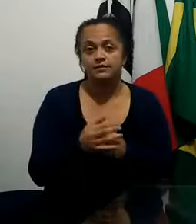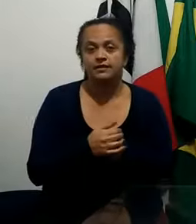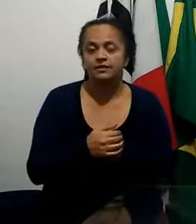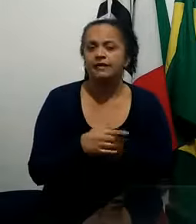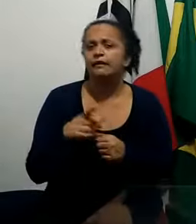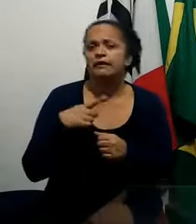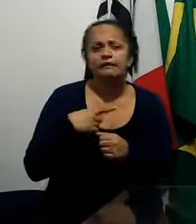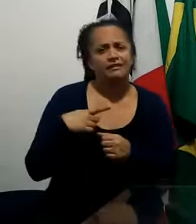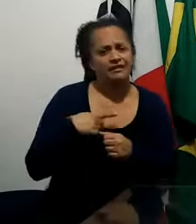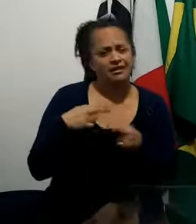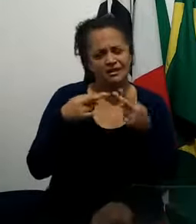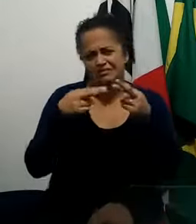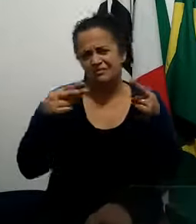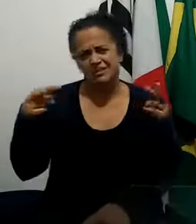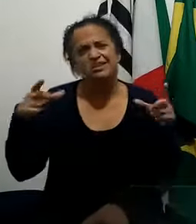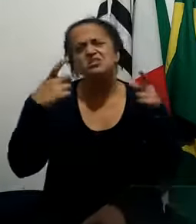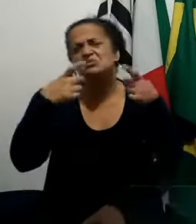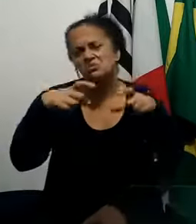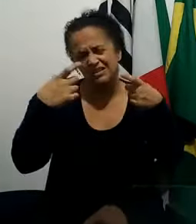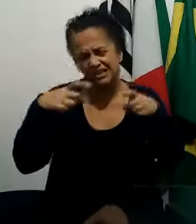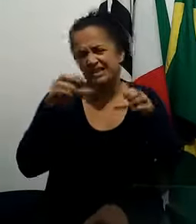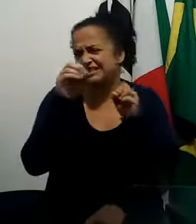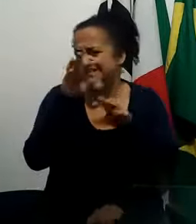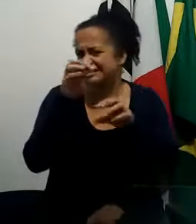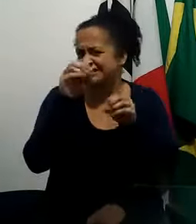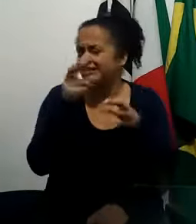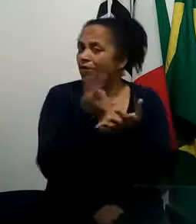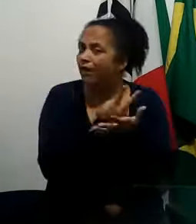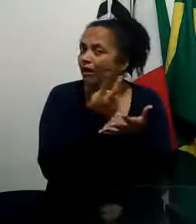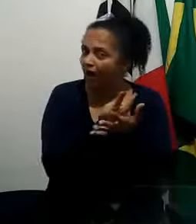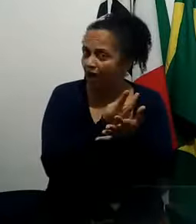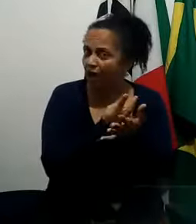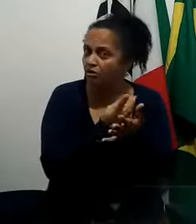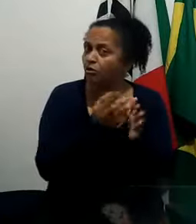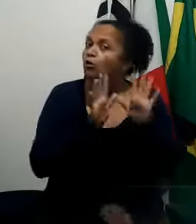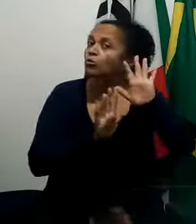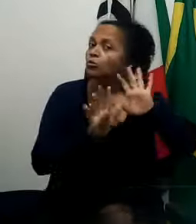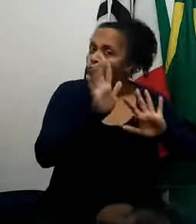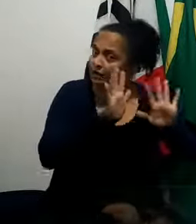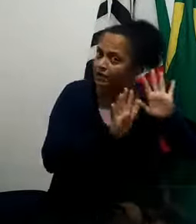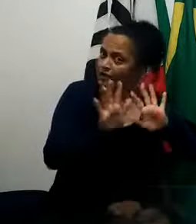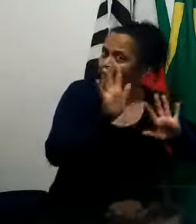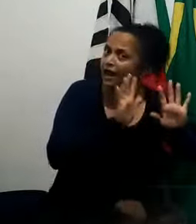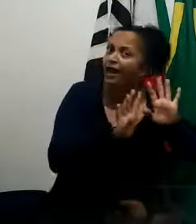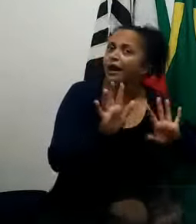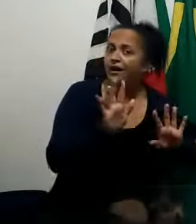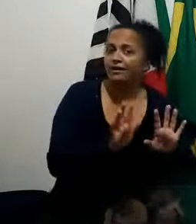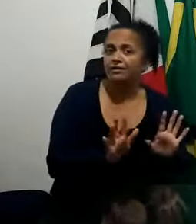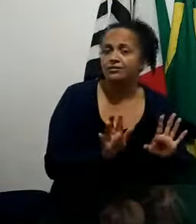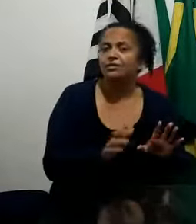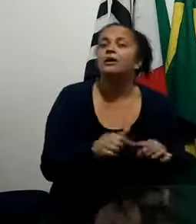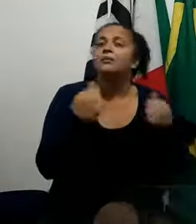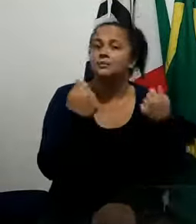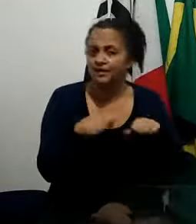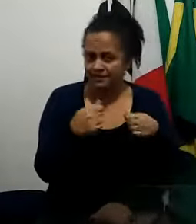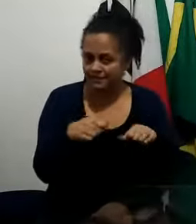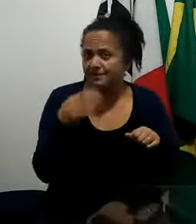sendo pregadas, né, por aí, e toma cuidado com essas doutrinas, né, dizendo, não, nada disso vai